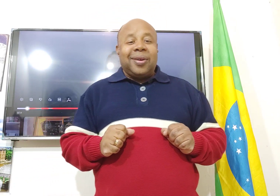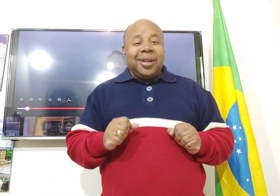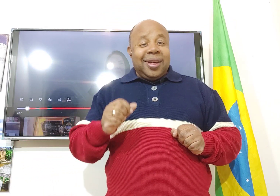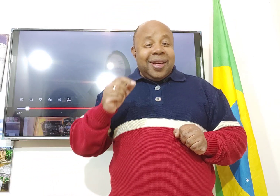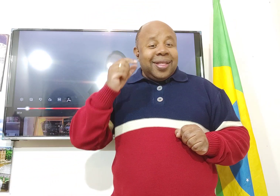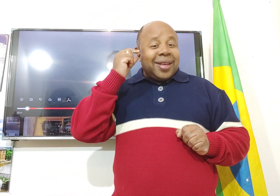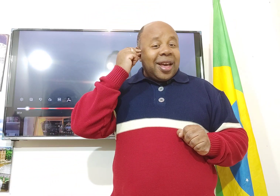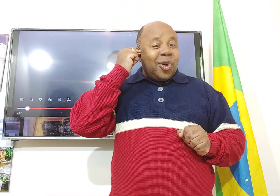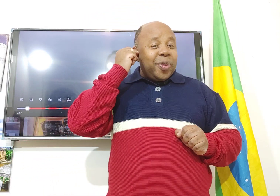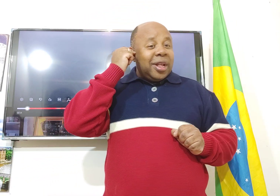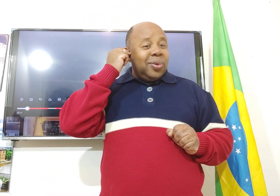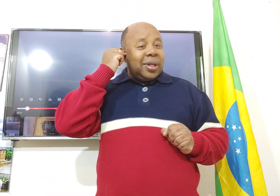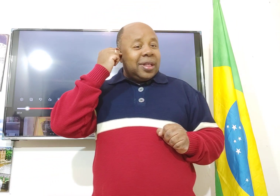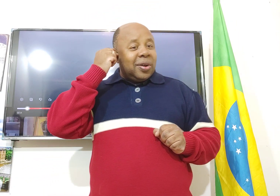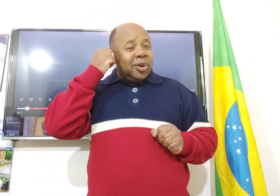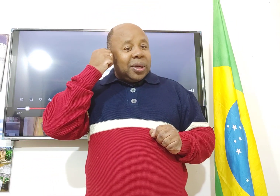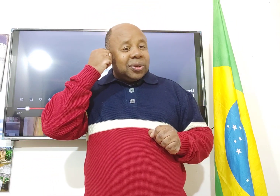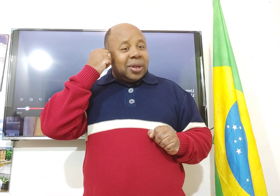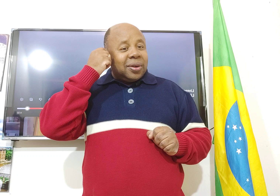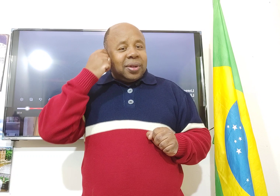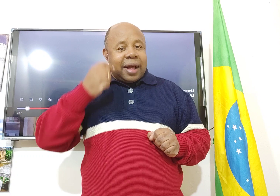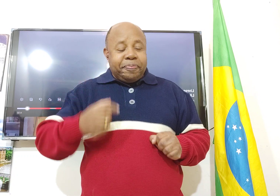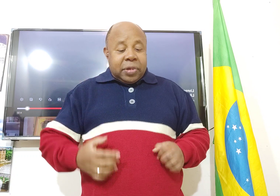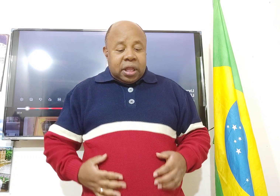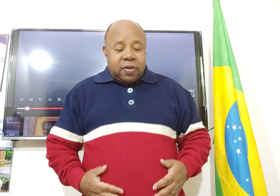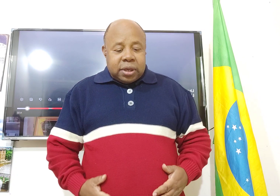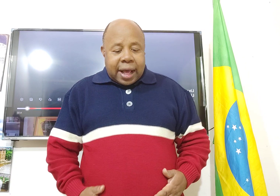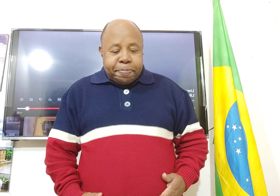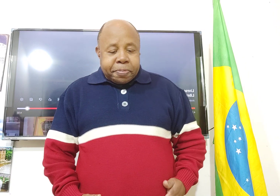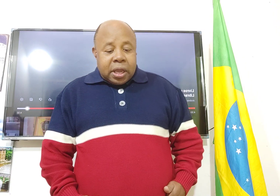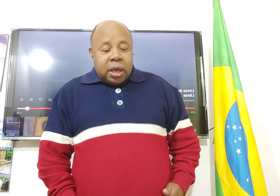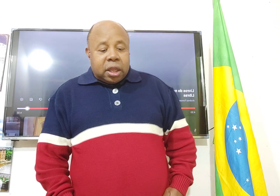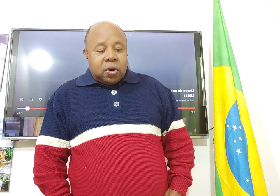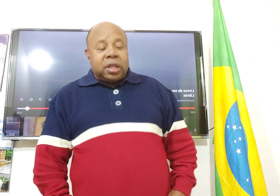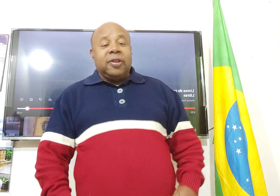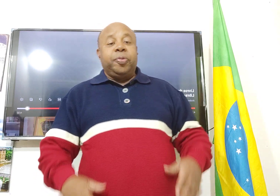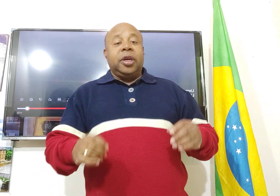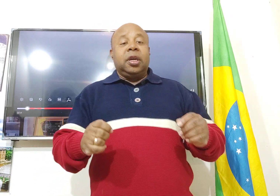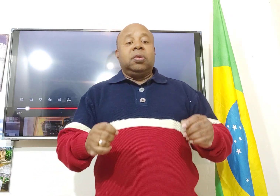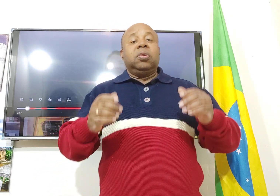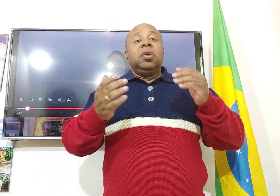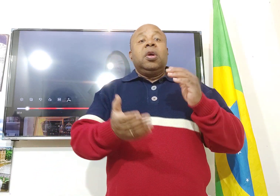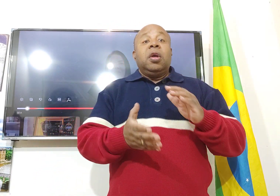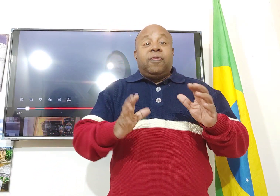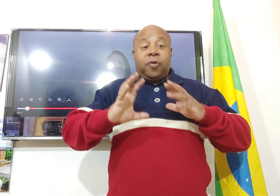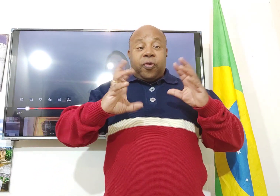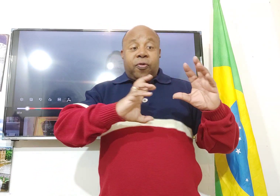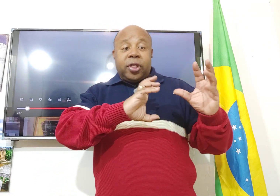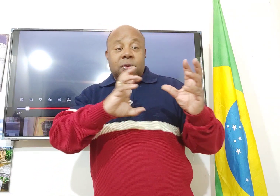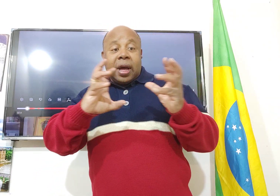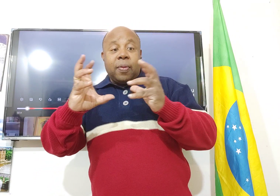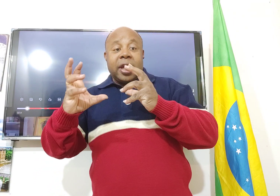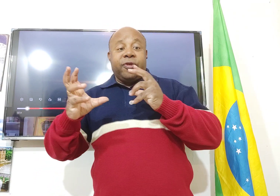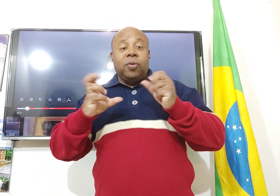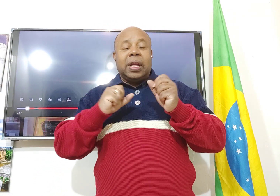aulas, numa só, então não dá. Então vamos lá. Então eu estava explicando, vou fazer uma